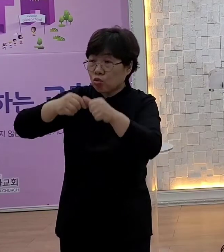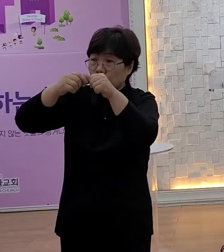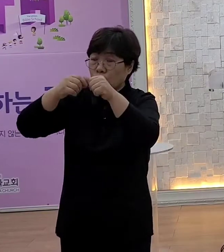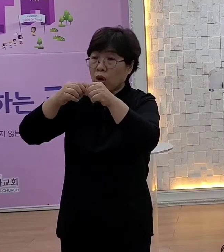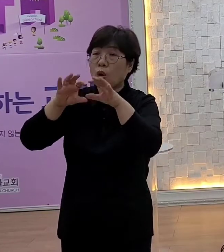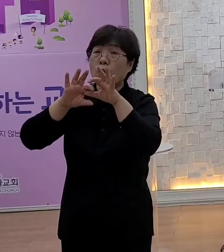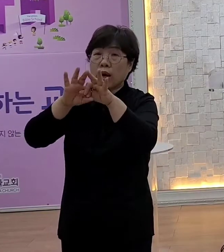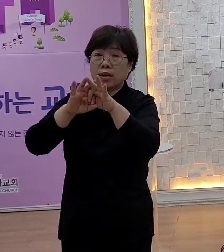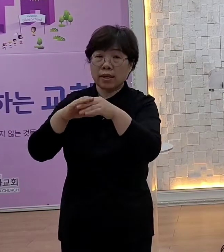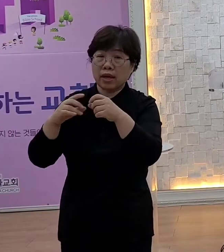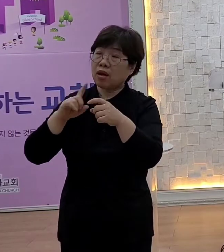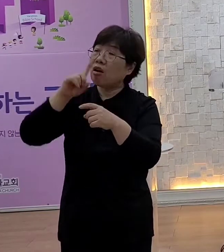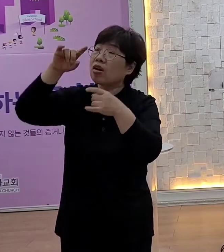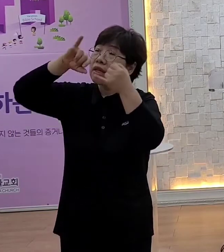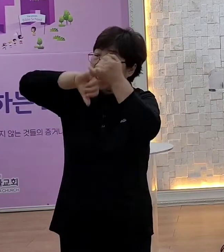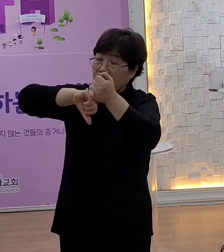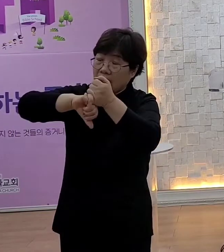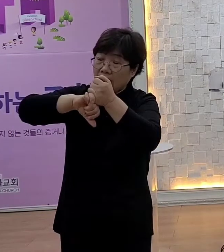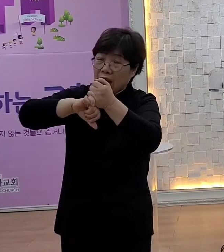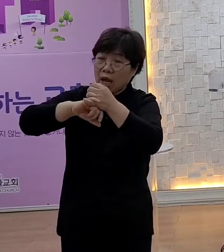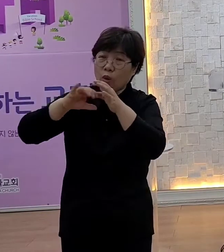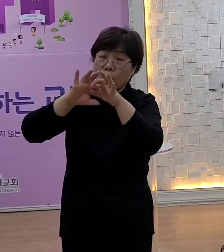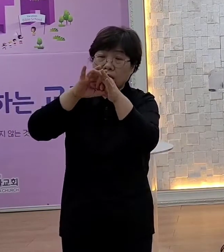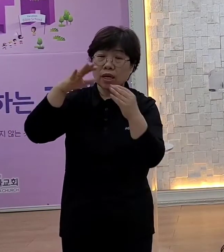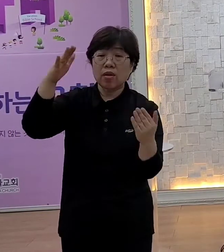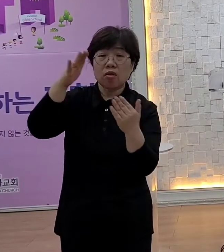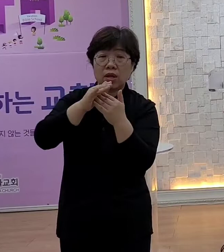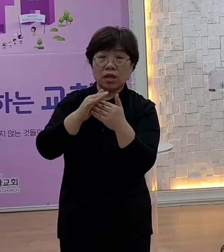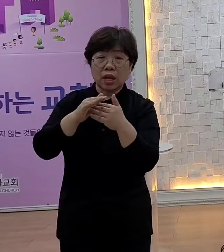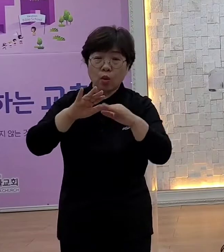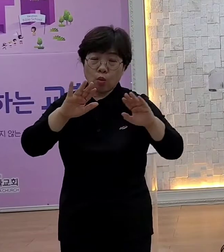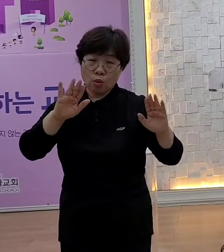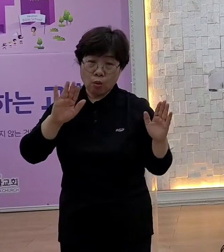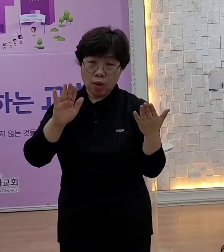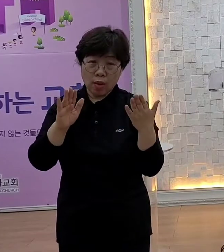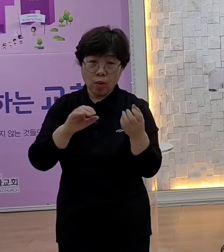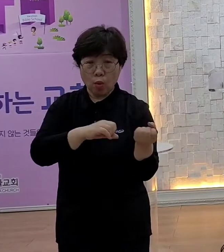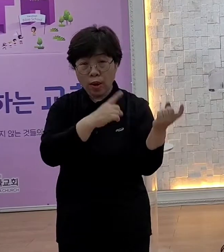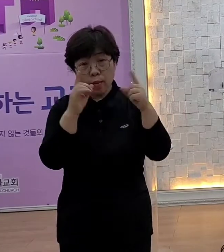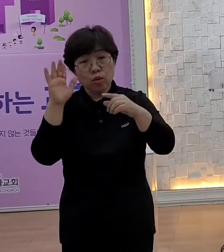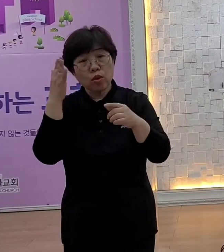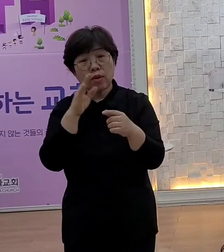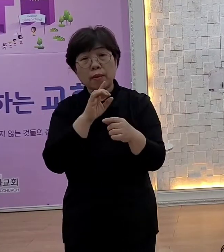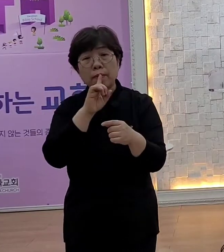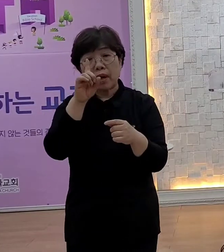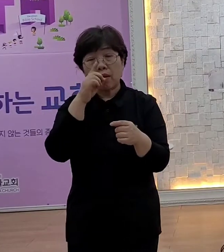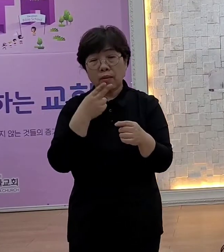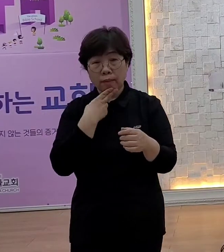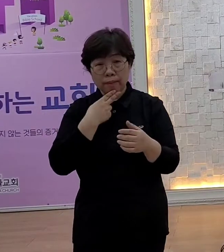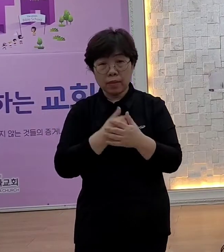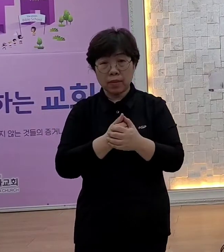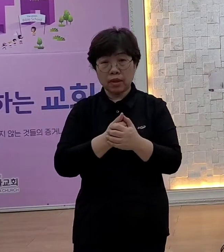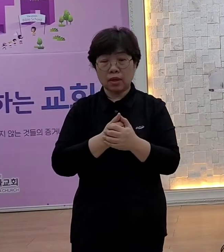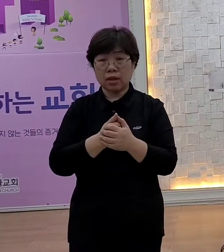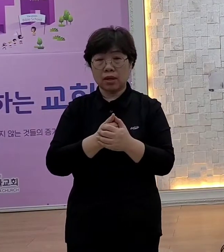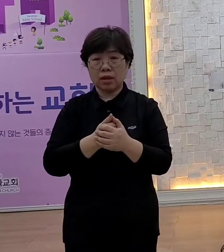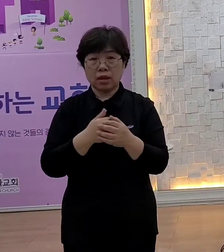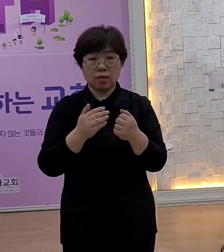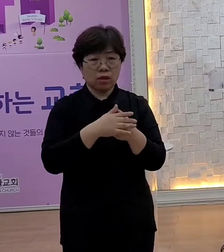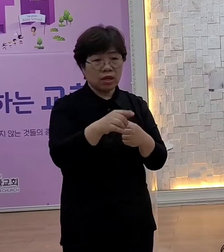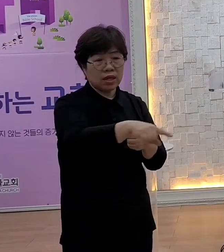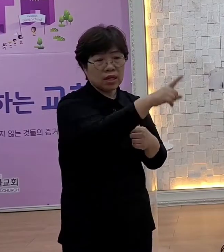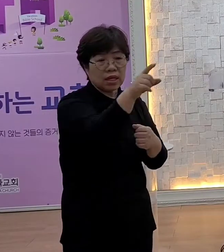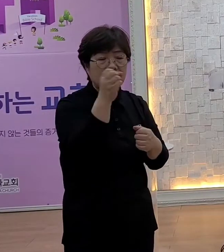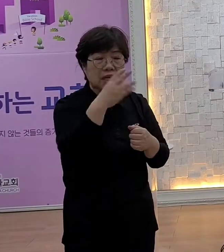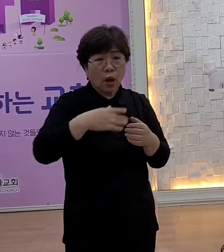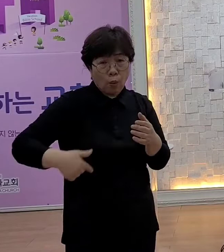관계가 형성됐다. 또는 그게 회복됐다. 뭐 이런 언급이 이 요나서에는 전혀 없다는